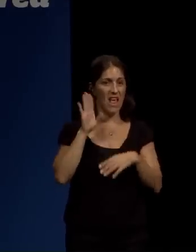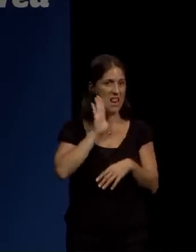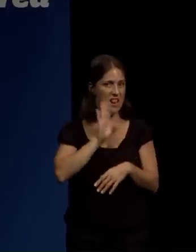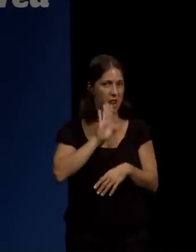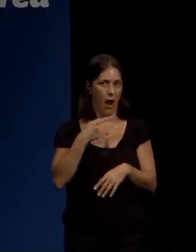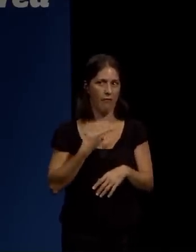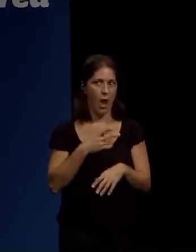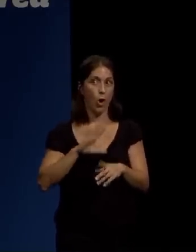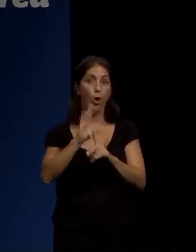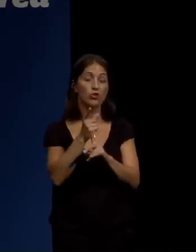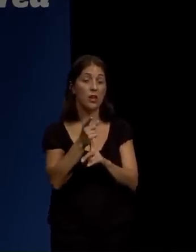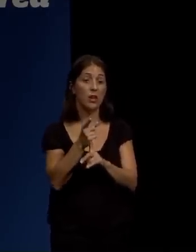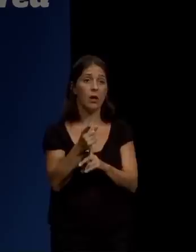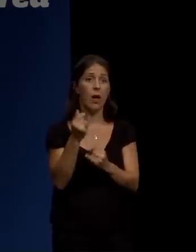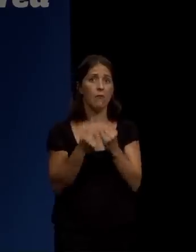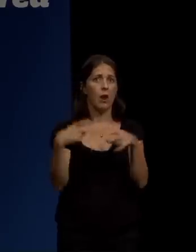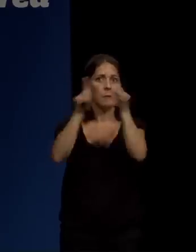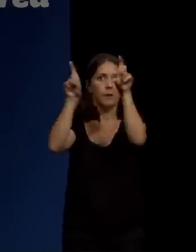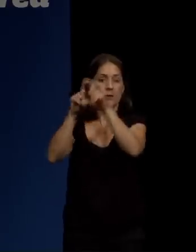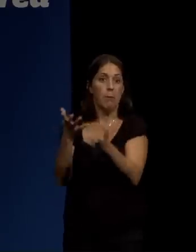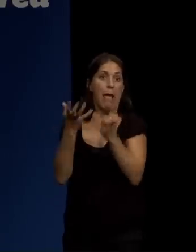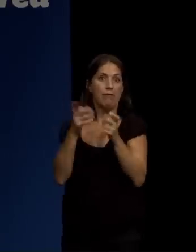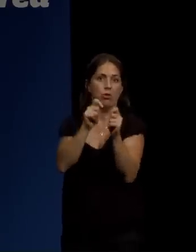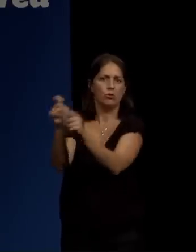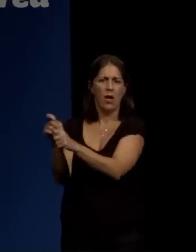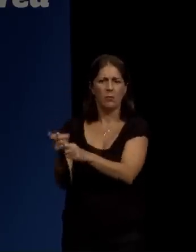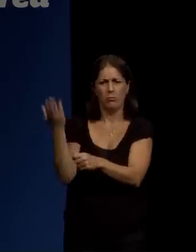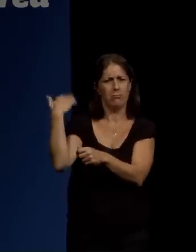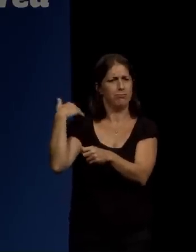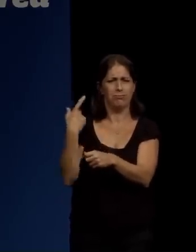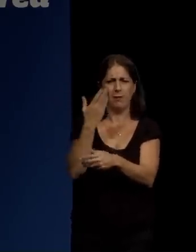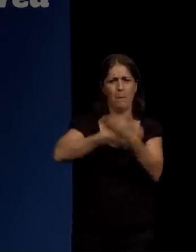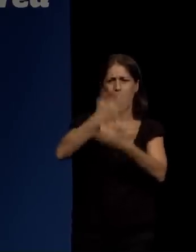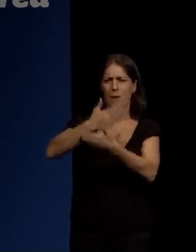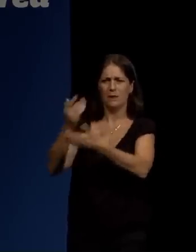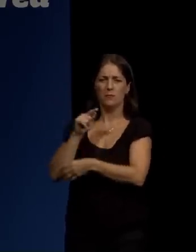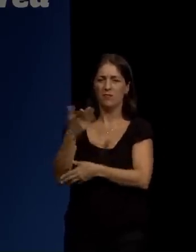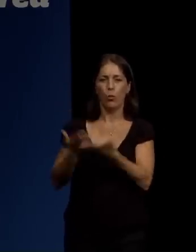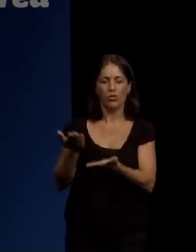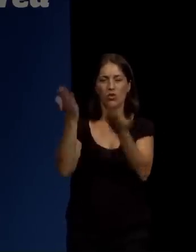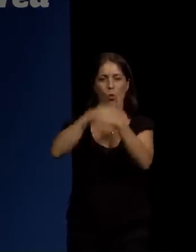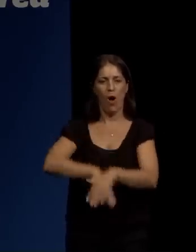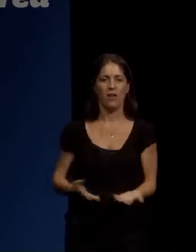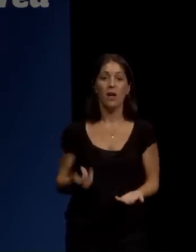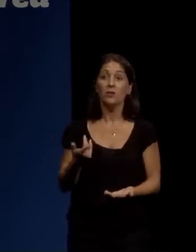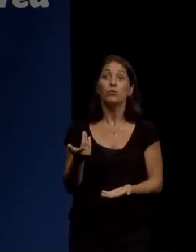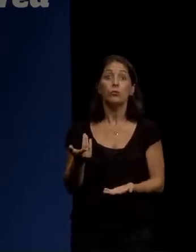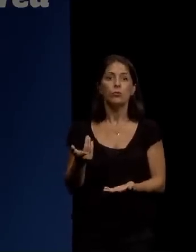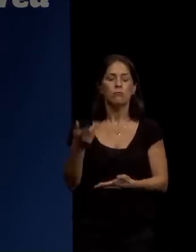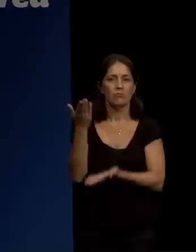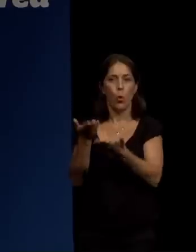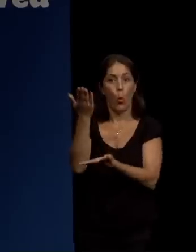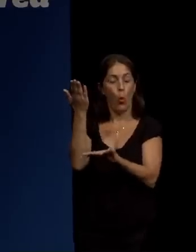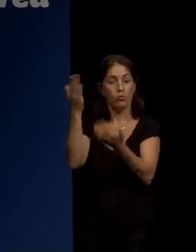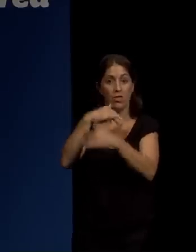adxudicaban simplemente para favorecer a determinadas empresas, e vistes todos na prensa. E iso era injusto. E como era injusto e non se podía mañar con a